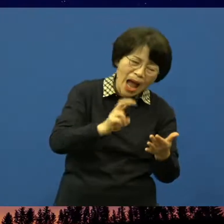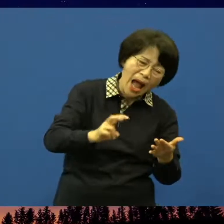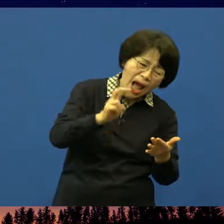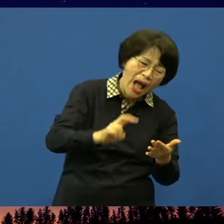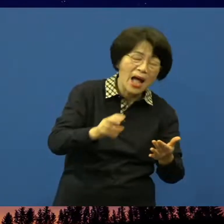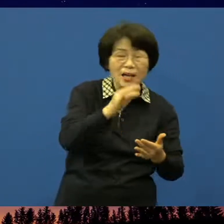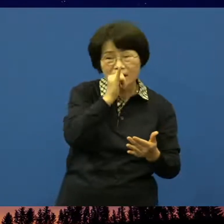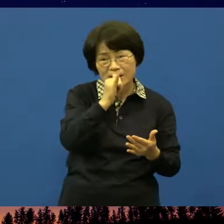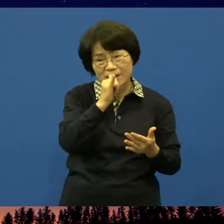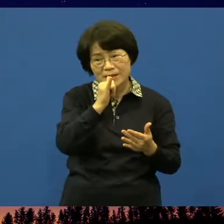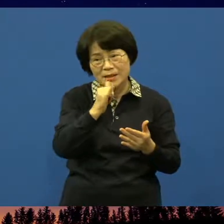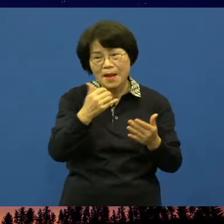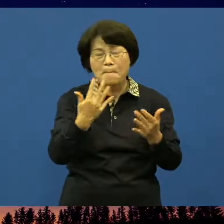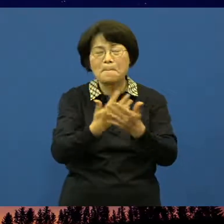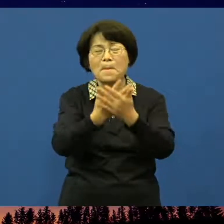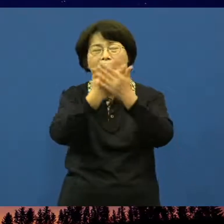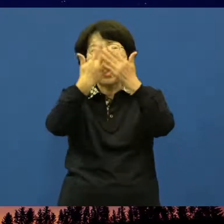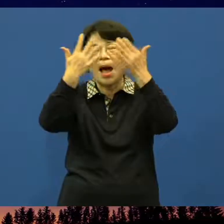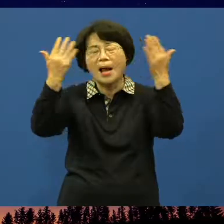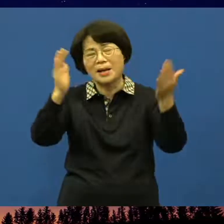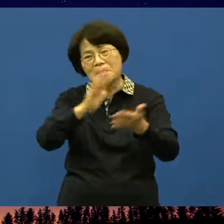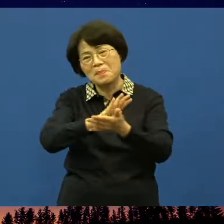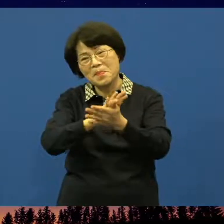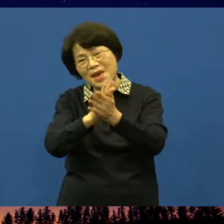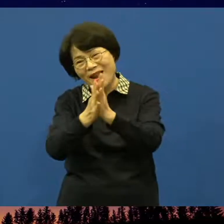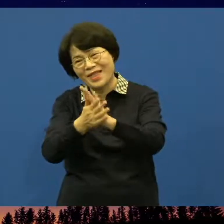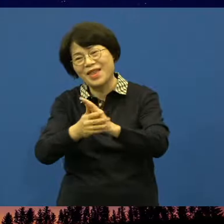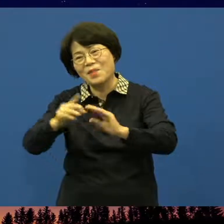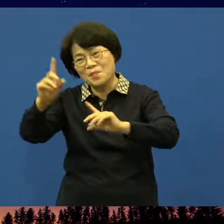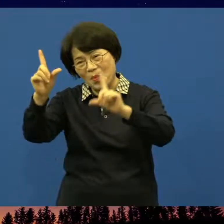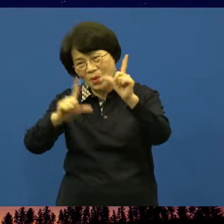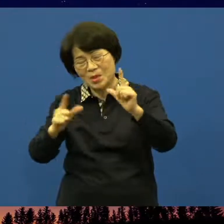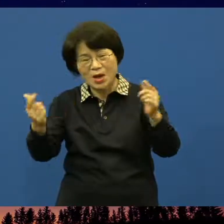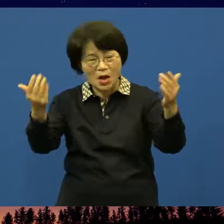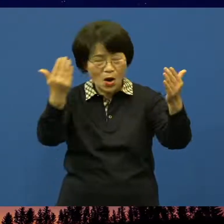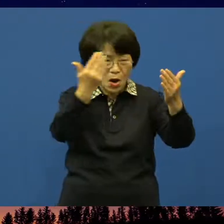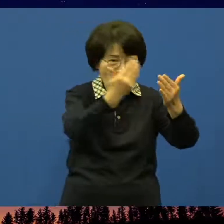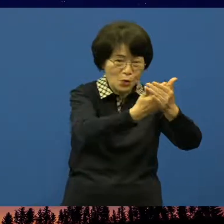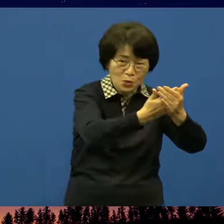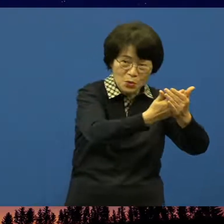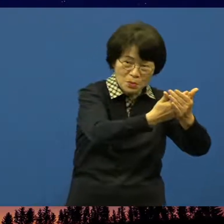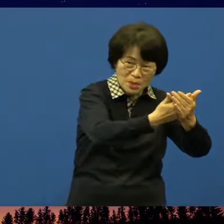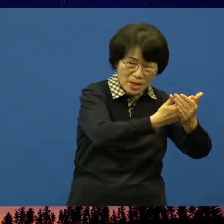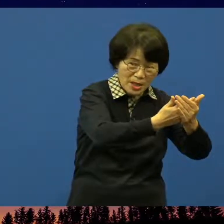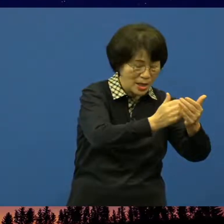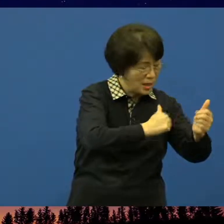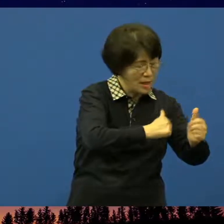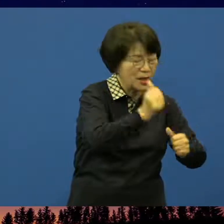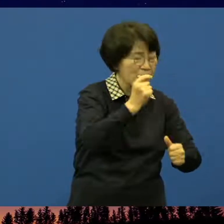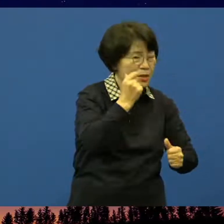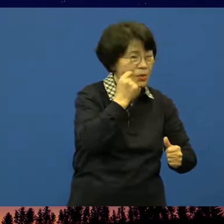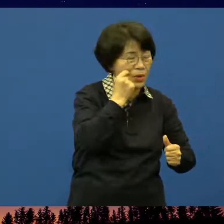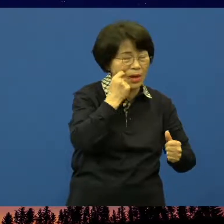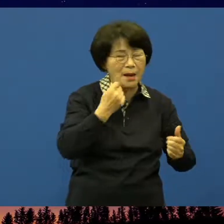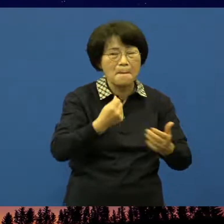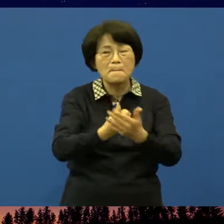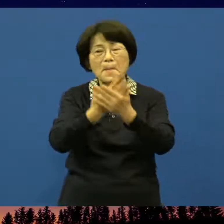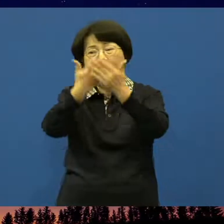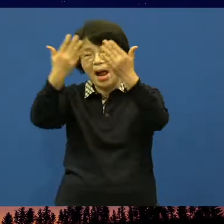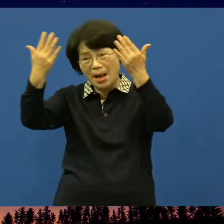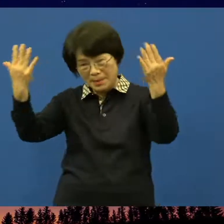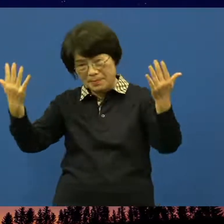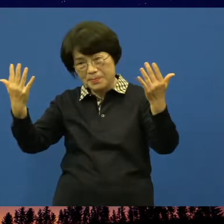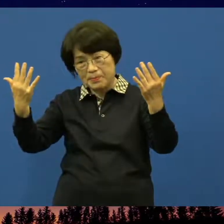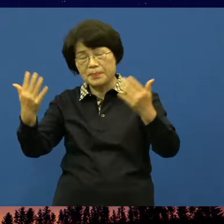여러분 이게 밝은 거죠. 변화된 것입니다. 짓누를 수 있는 어두움의 세력이 짓누르지 못하는 뭔가 터져 나오는 밀고